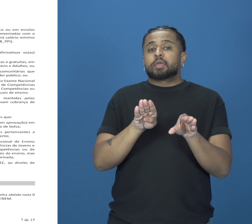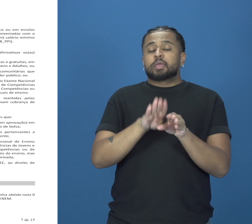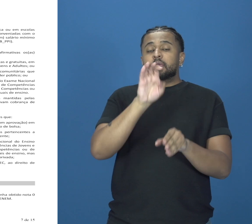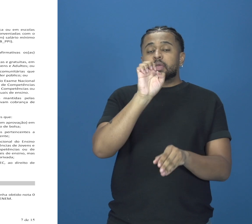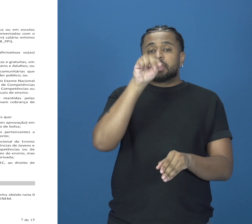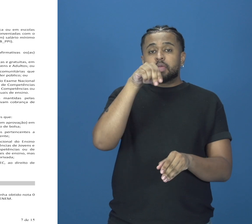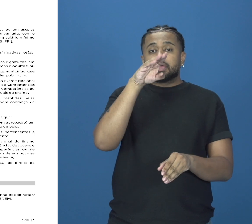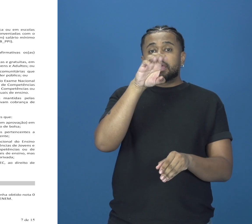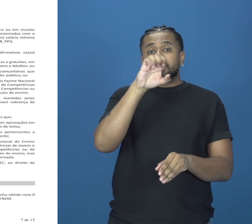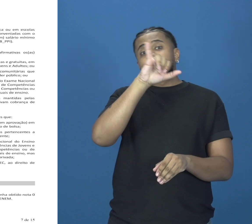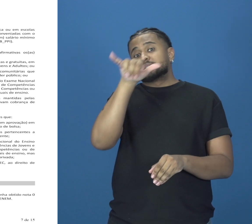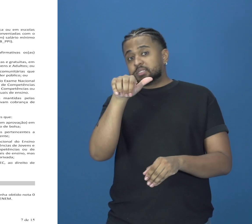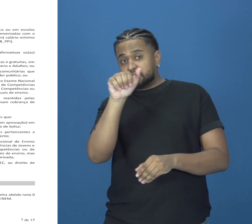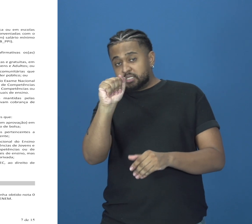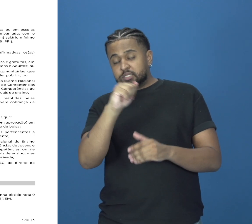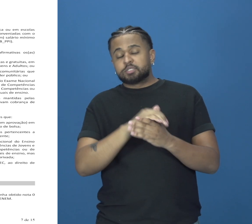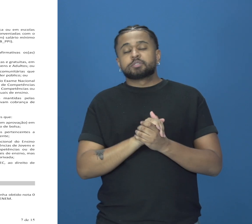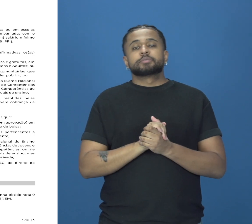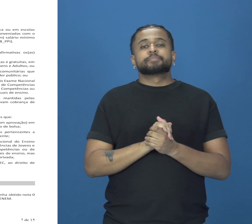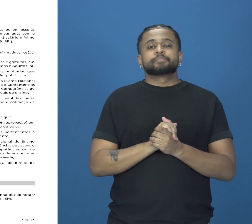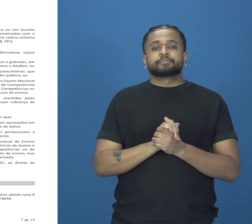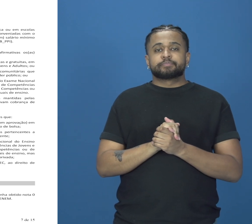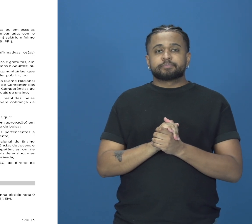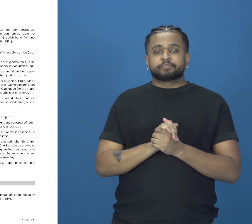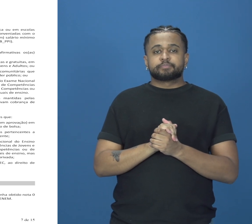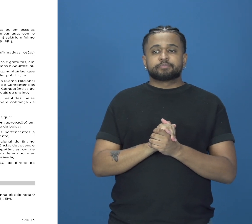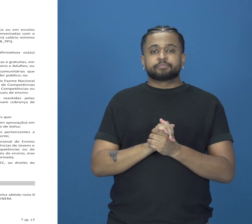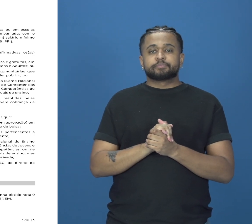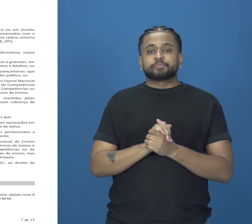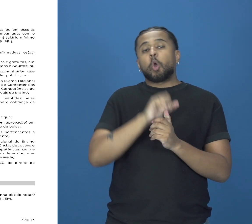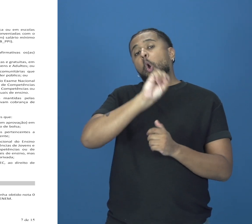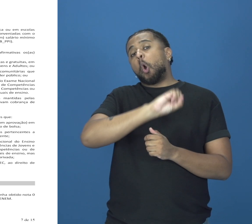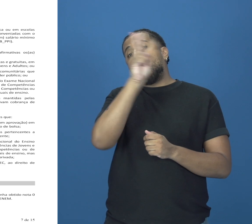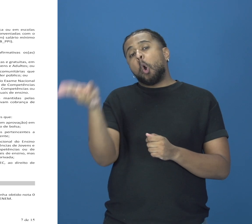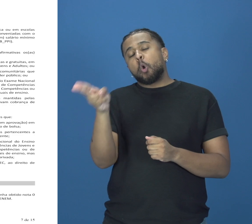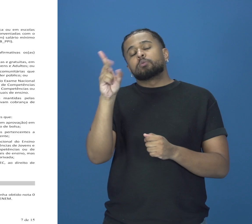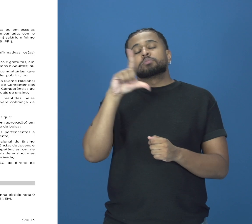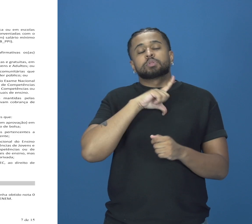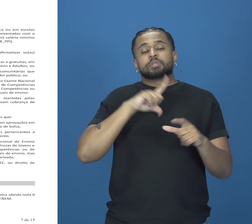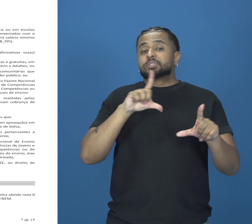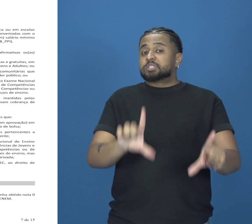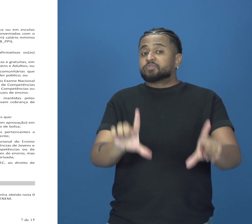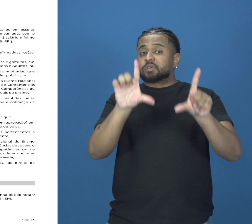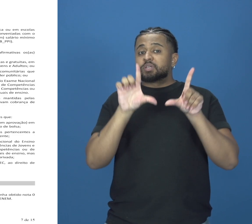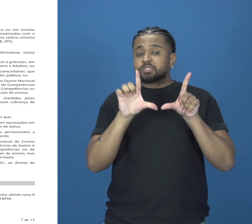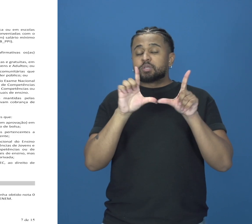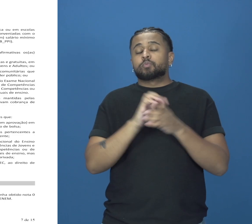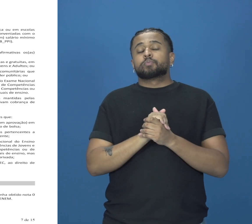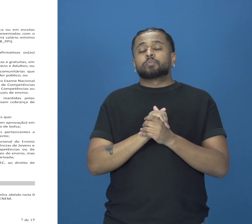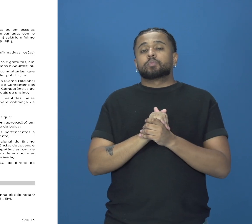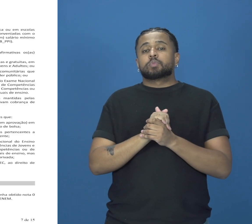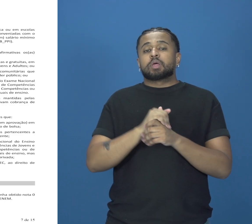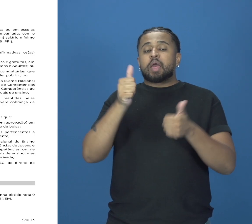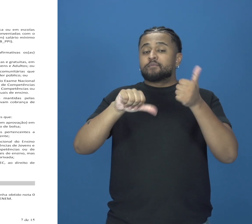para Certificação de Competências de Jovens e Adultos, ENSEJA, ou do Exame de Certificação de Competências